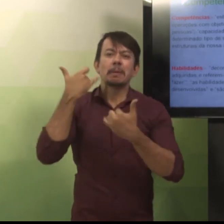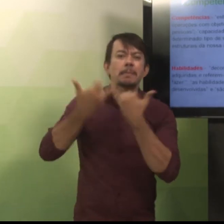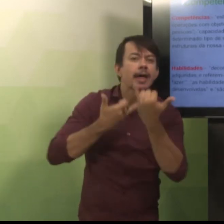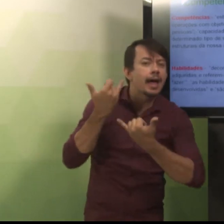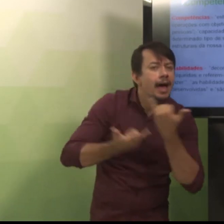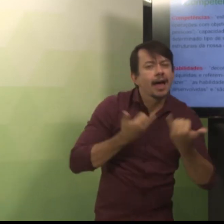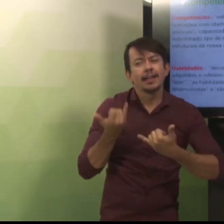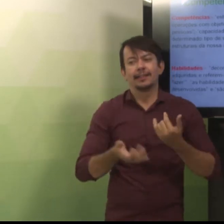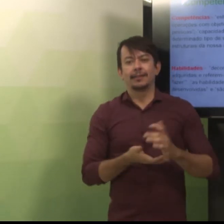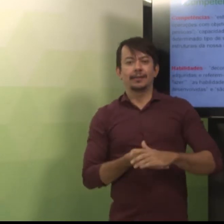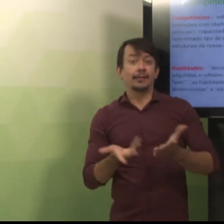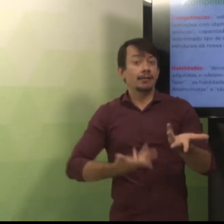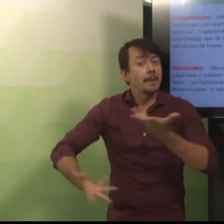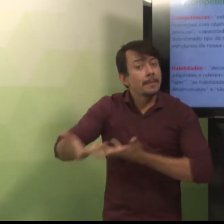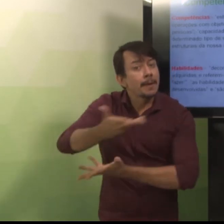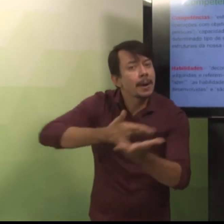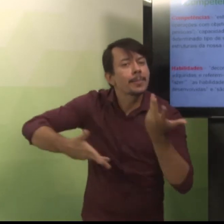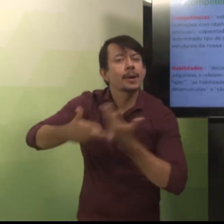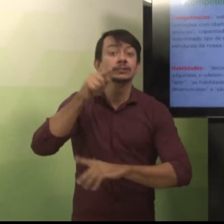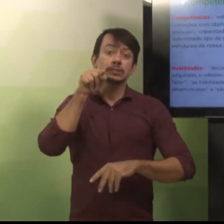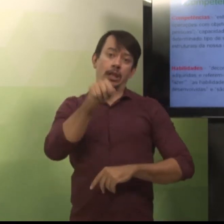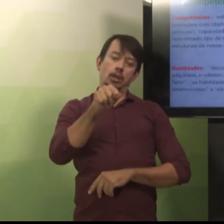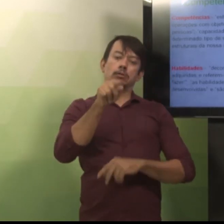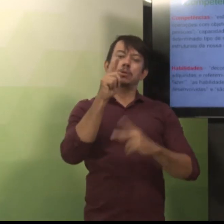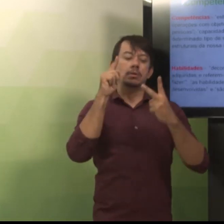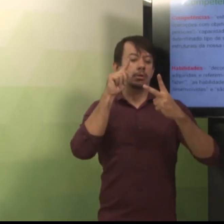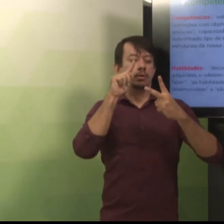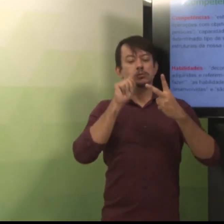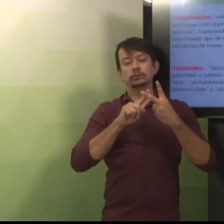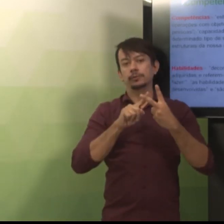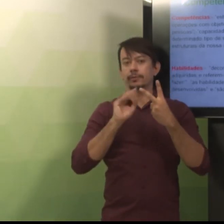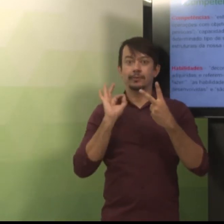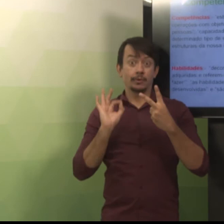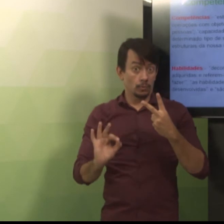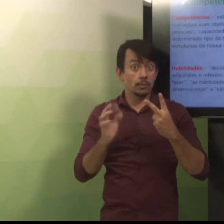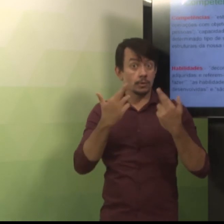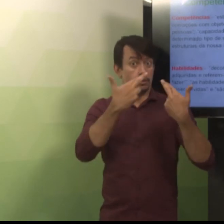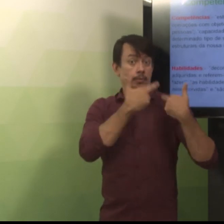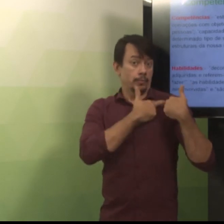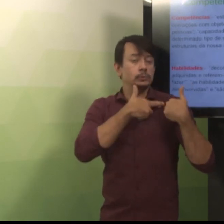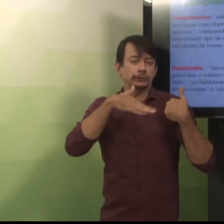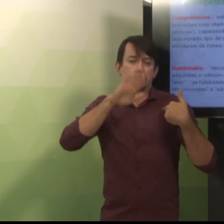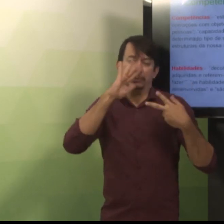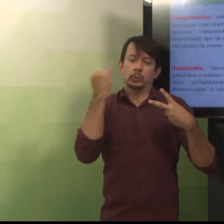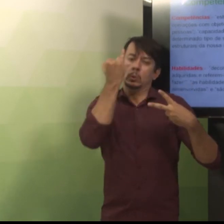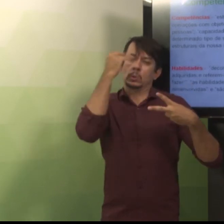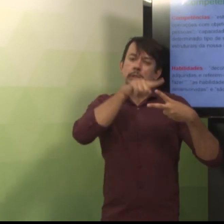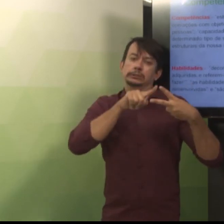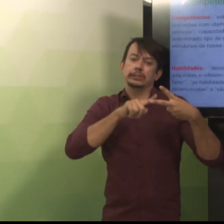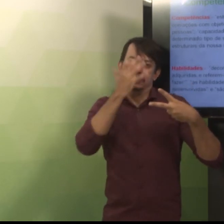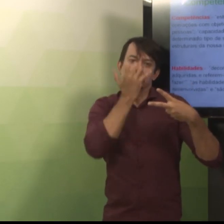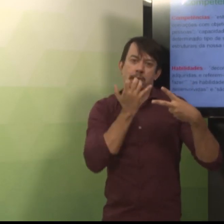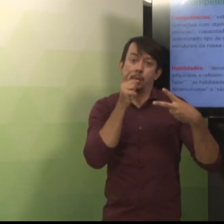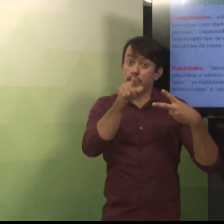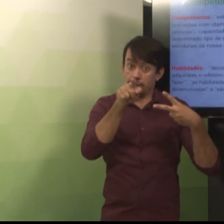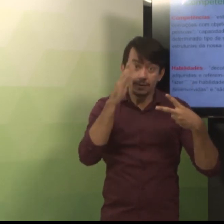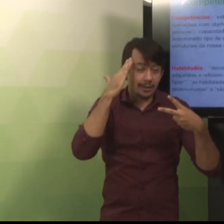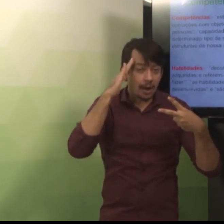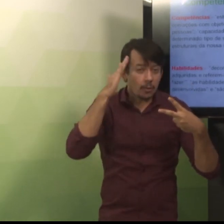Vão ter didática, interação com seu aluno, correto? Essa é a responsabilidade, isso é muito importante. Esses dois